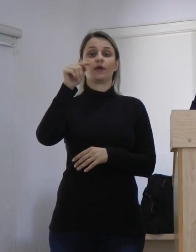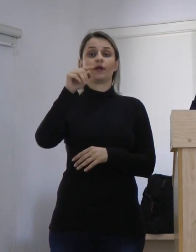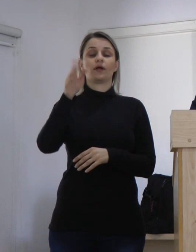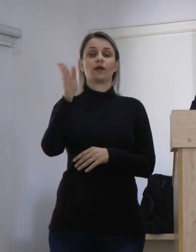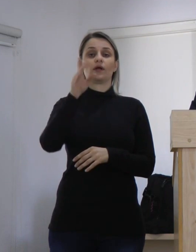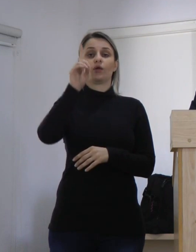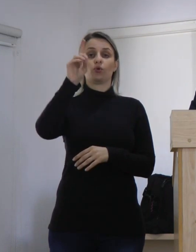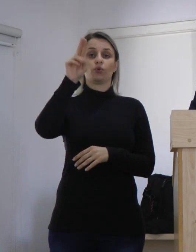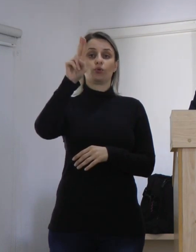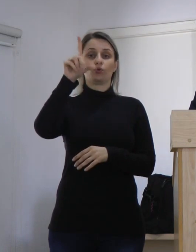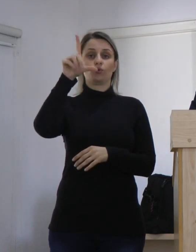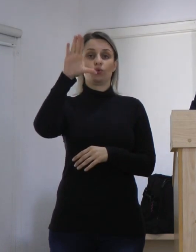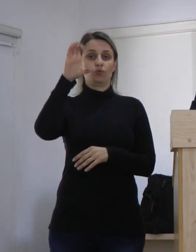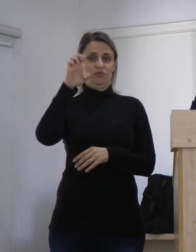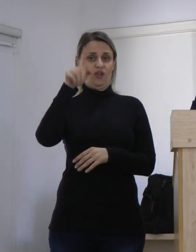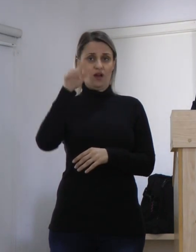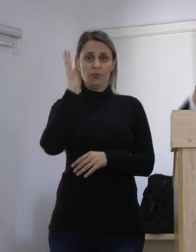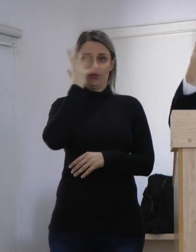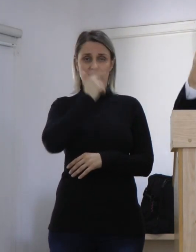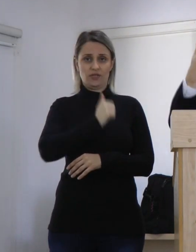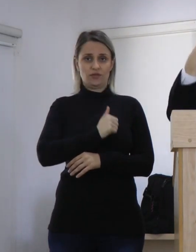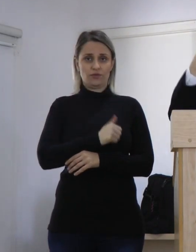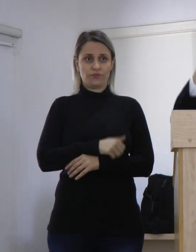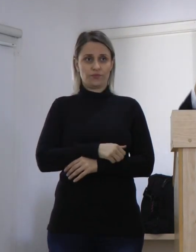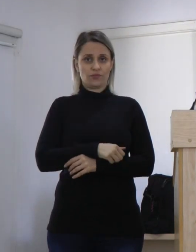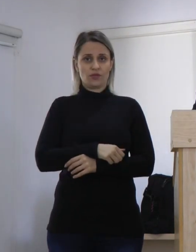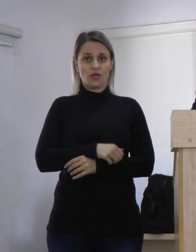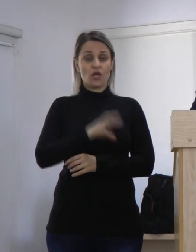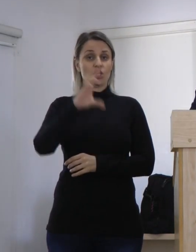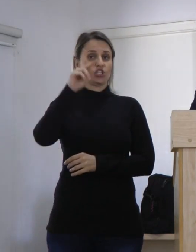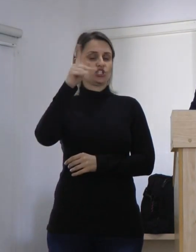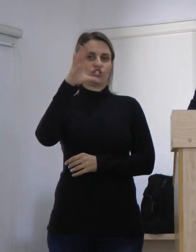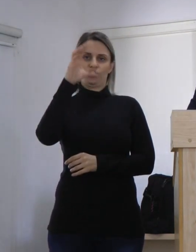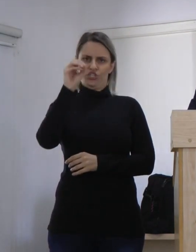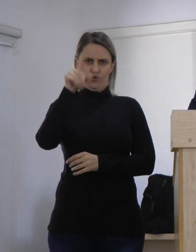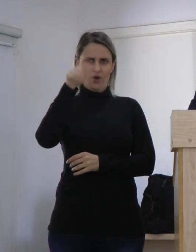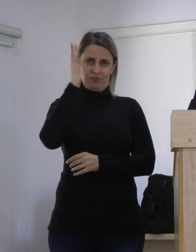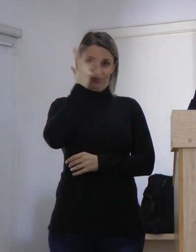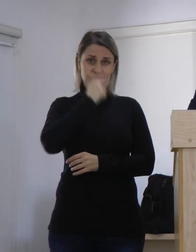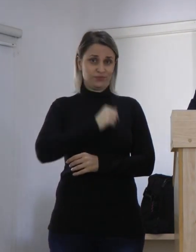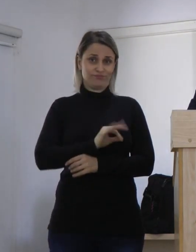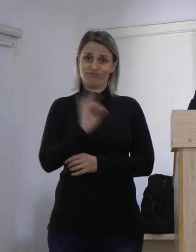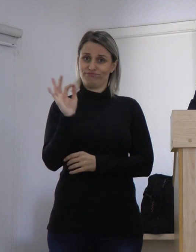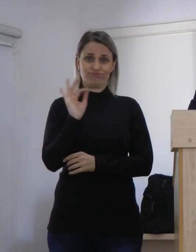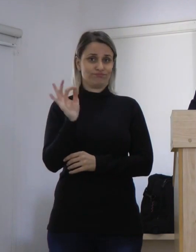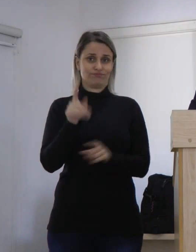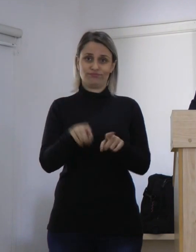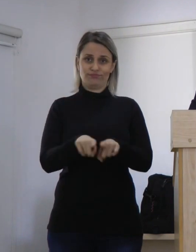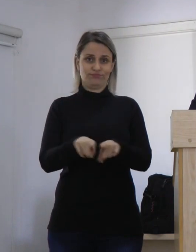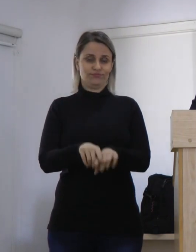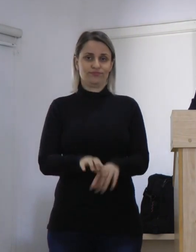Não, não era bela. Chico Xavier era um homem bonito? Também não era.